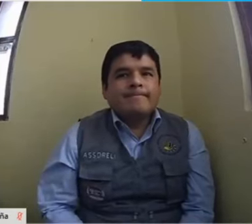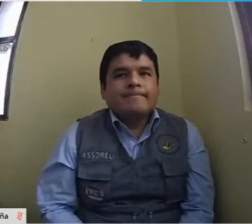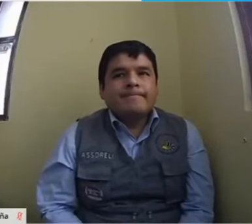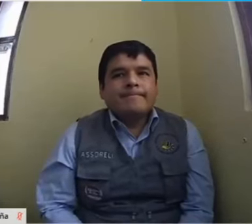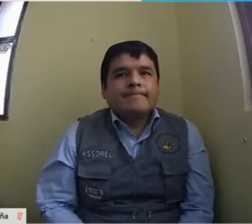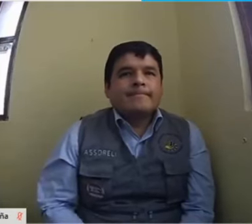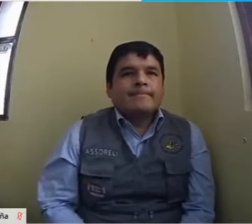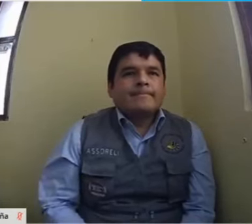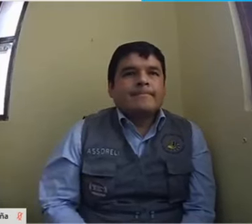correos.